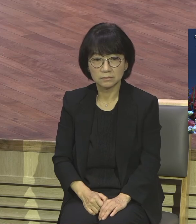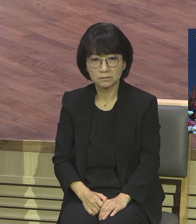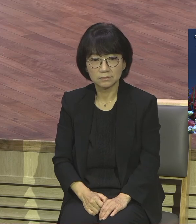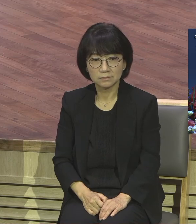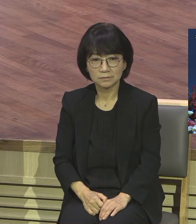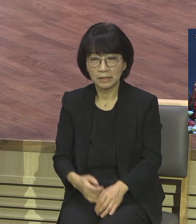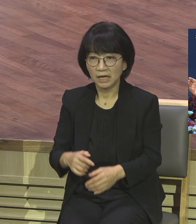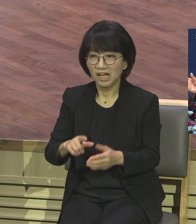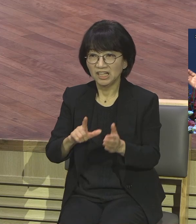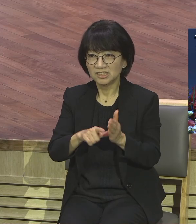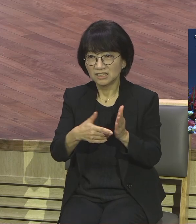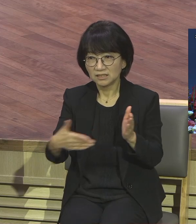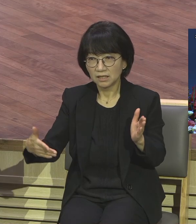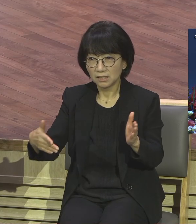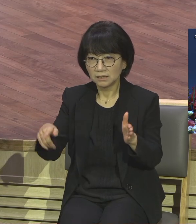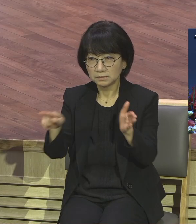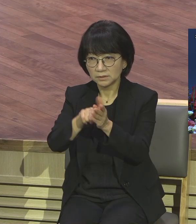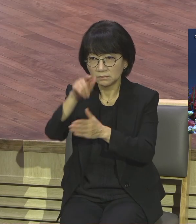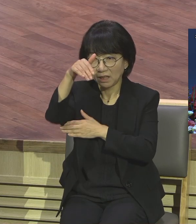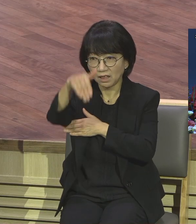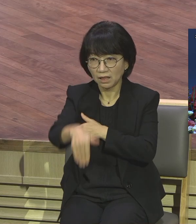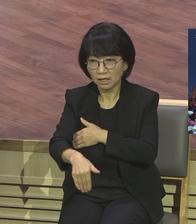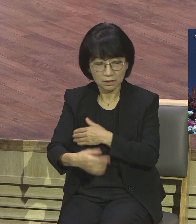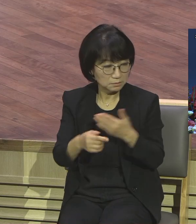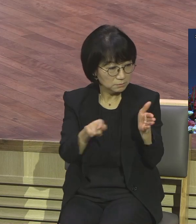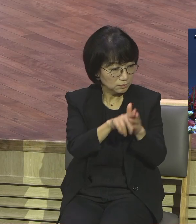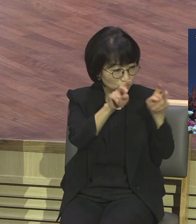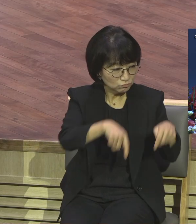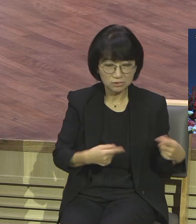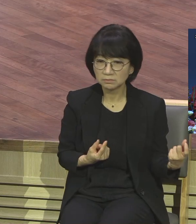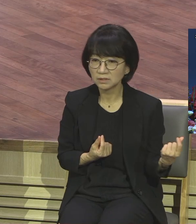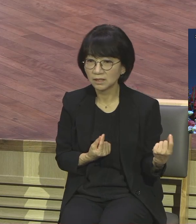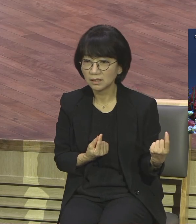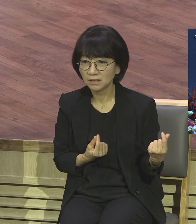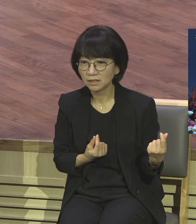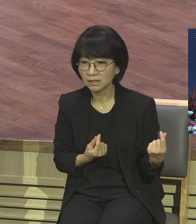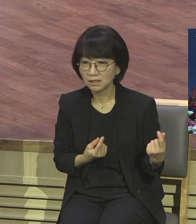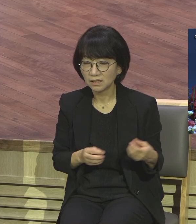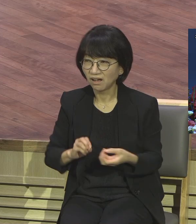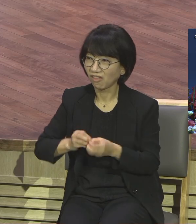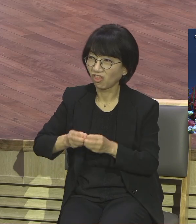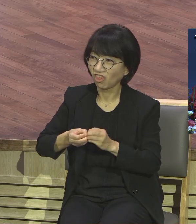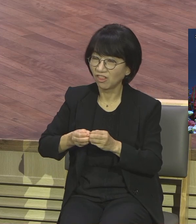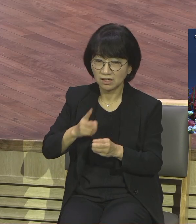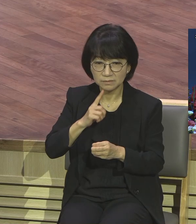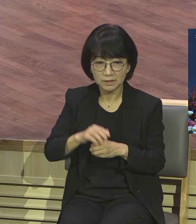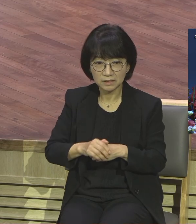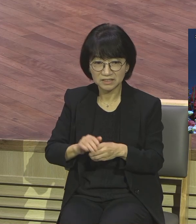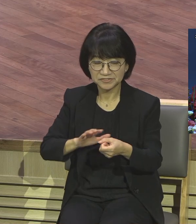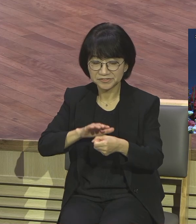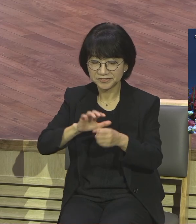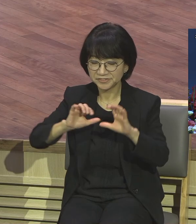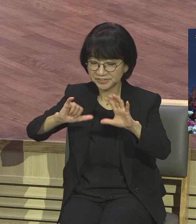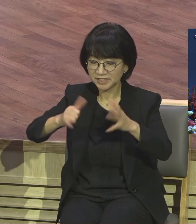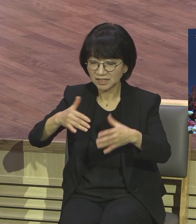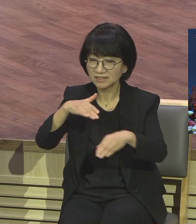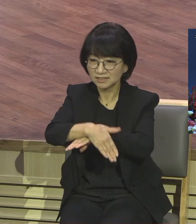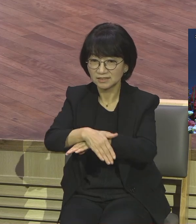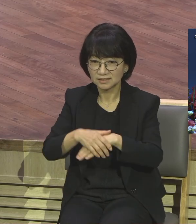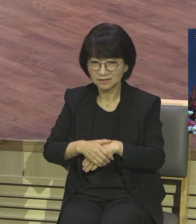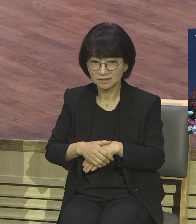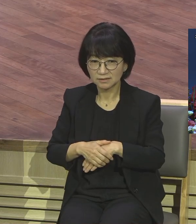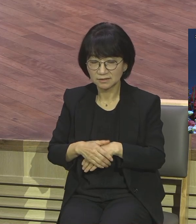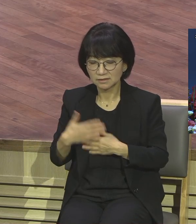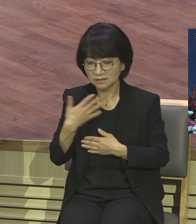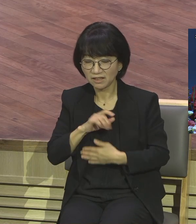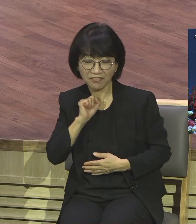나중에 불신자 비슷하게 몇 달 흘러버리면 대저 종교인이 맨 딴 소리 합니다. 세상적인 소리 합니다. 육신적인 소리